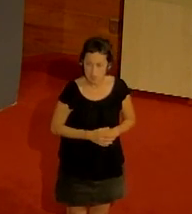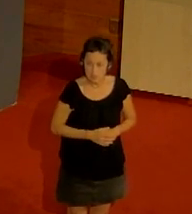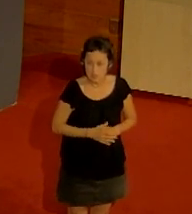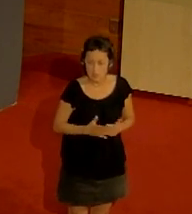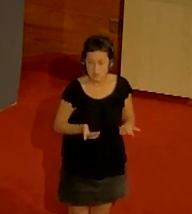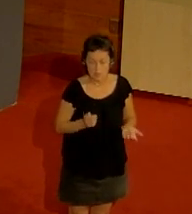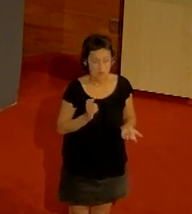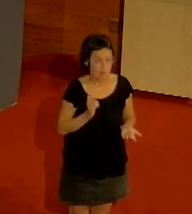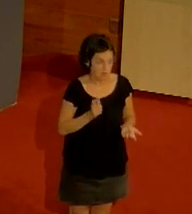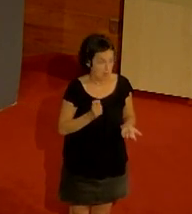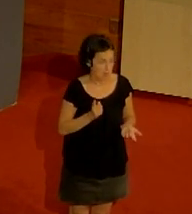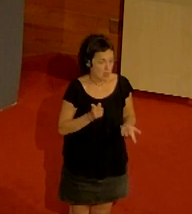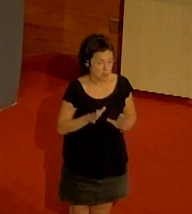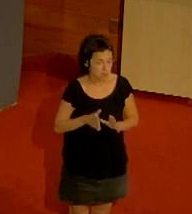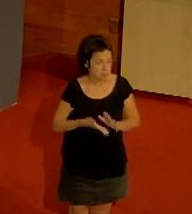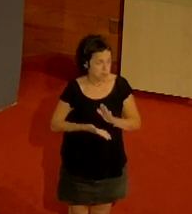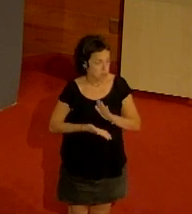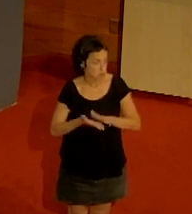claro, vuelven. Y muchas entrevistas eran,